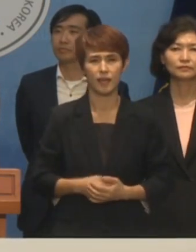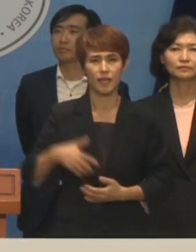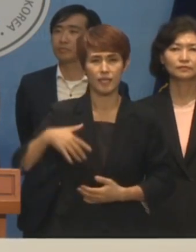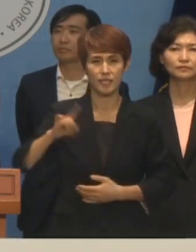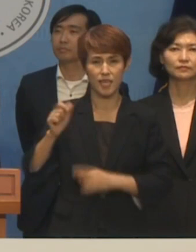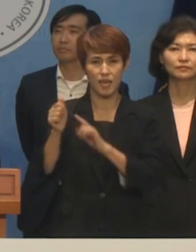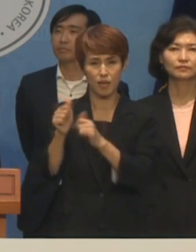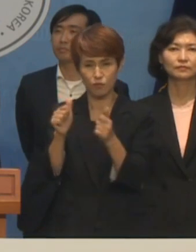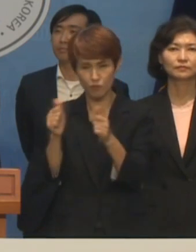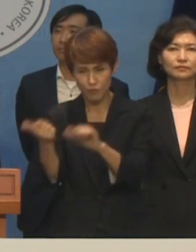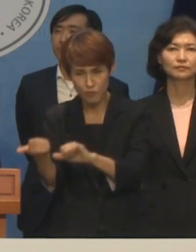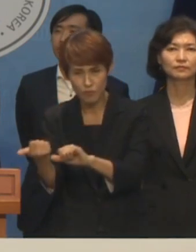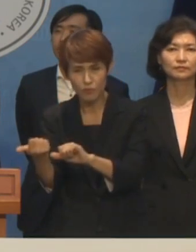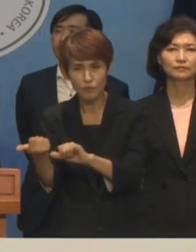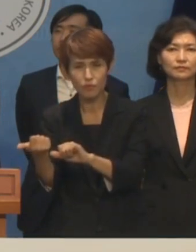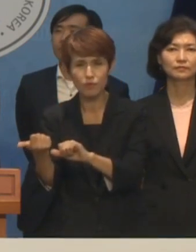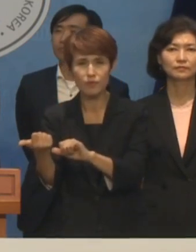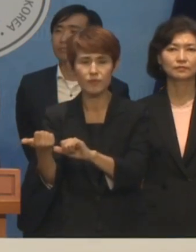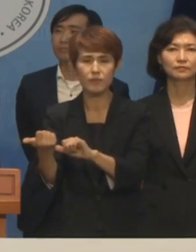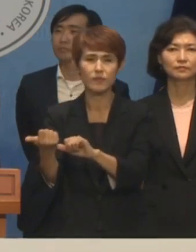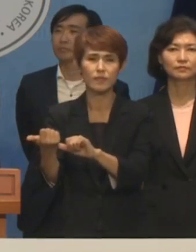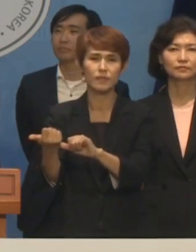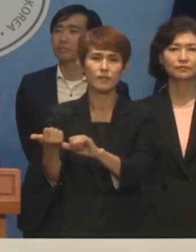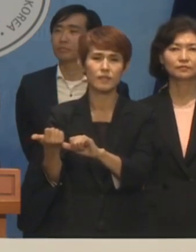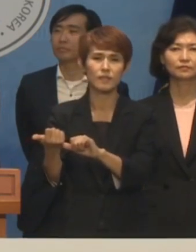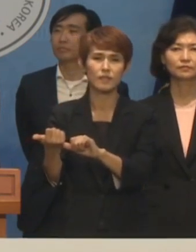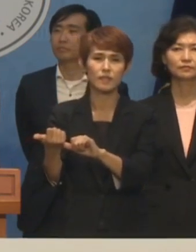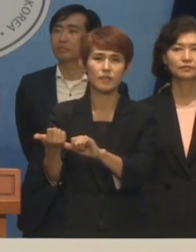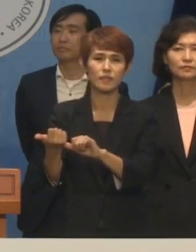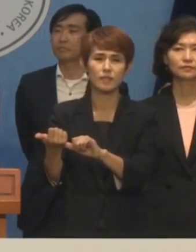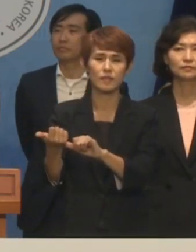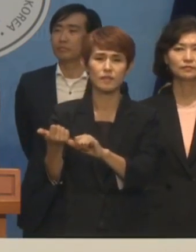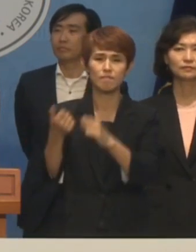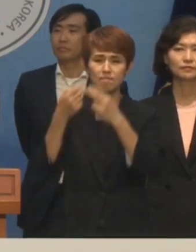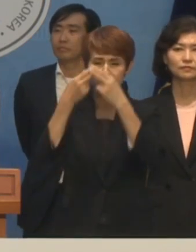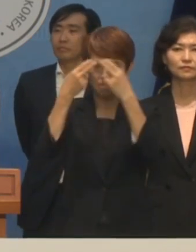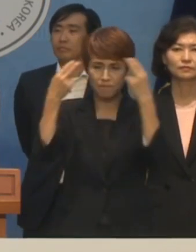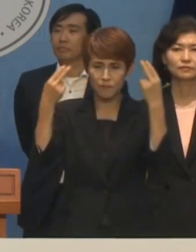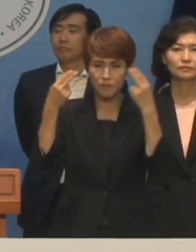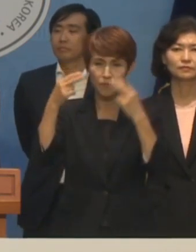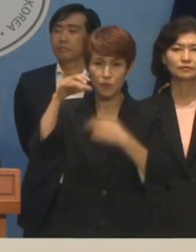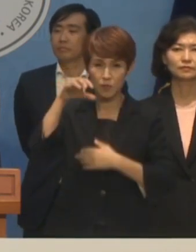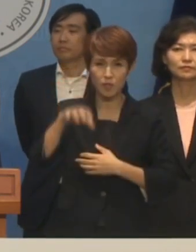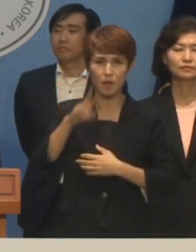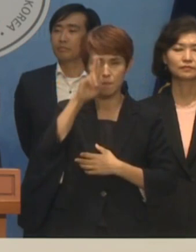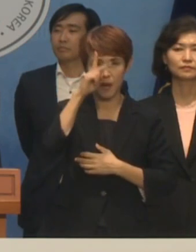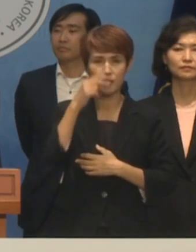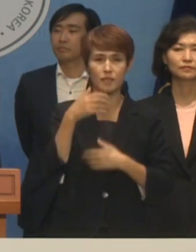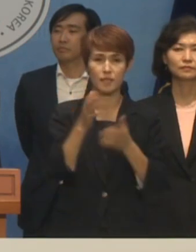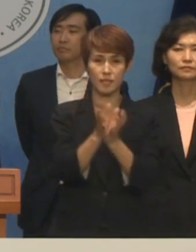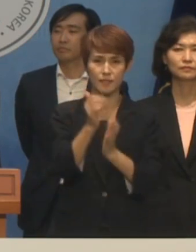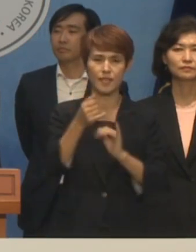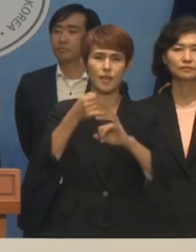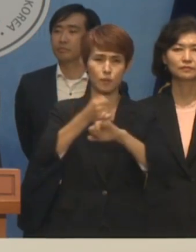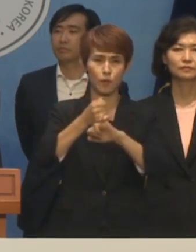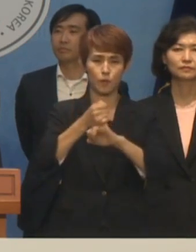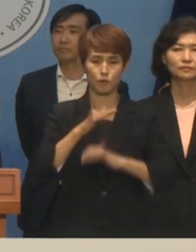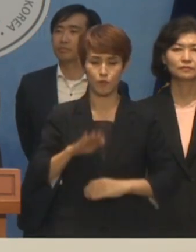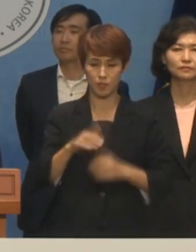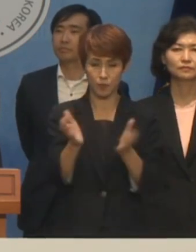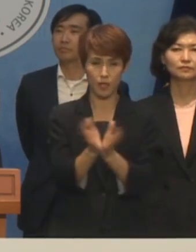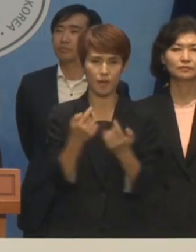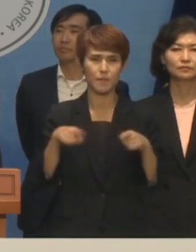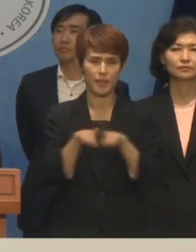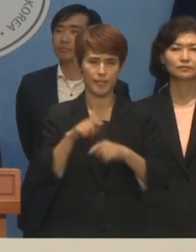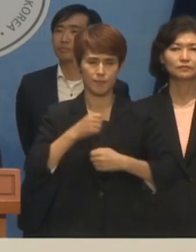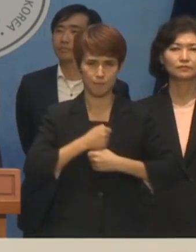최상병의 죽음 앞에서 다짐했던 박정훈 대령의 약속, 진보당이 함께 지켜가겠습니다. 연일